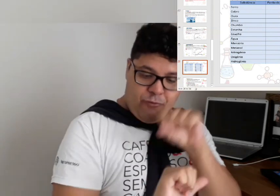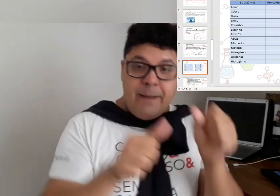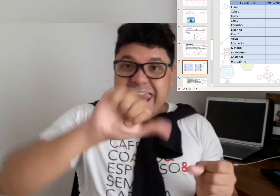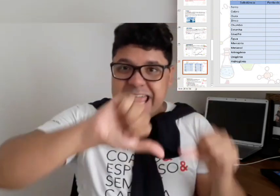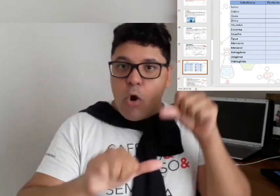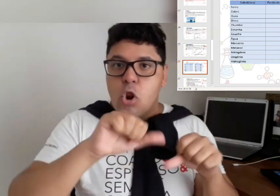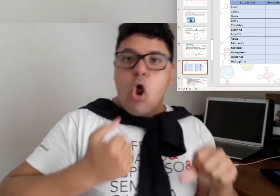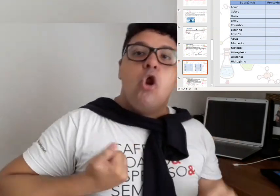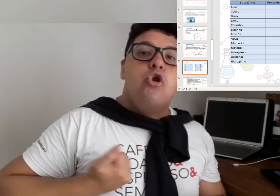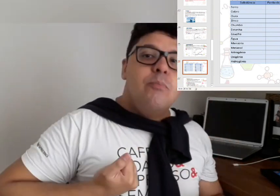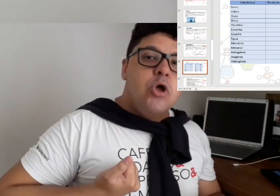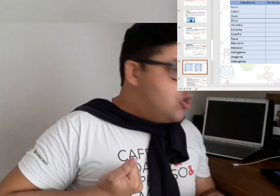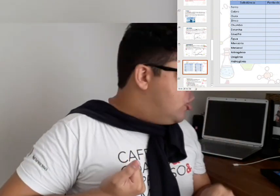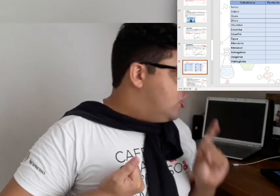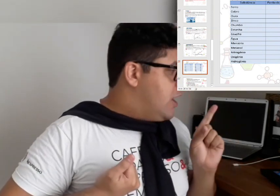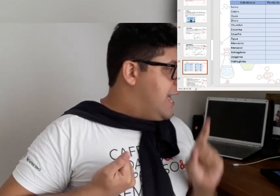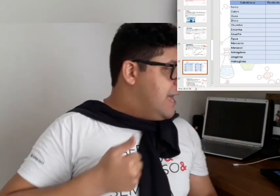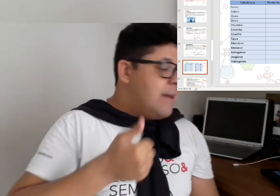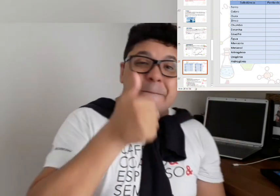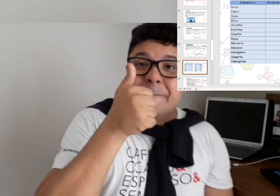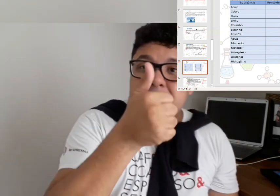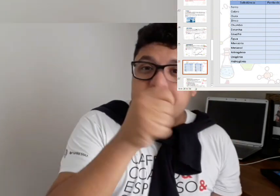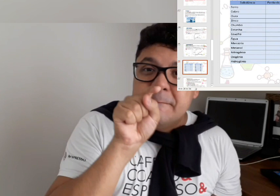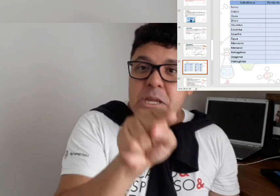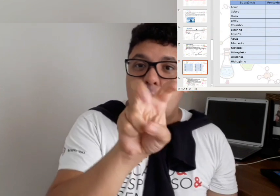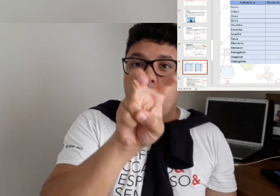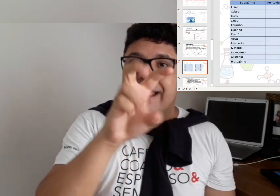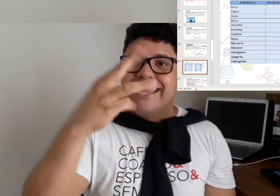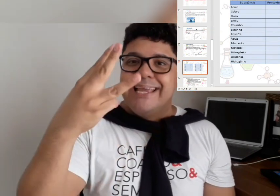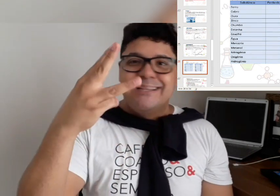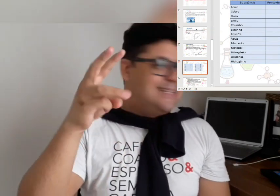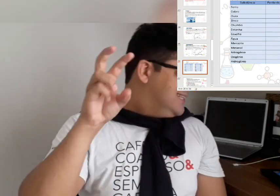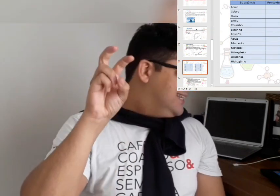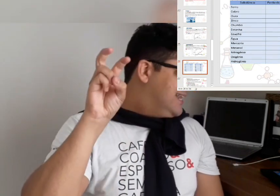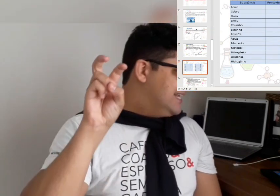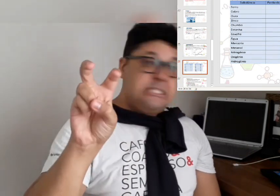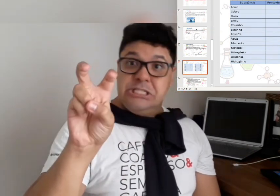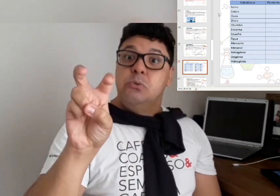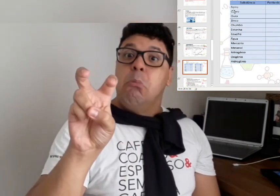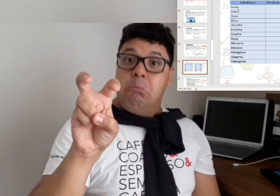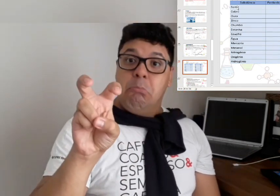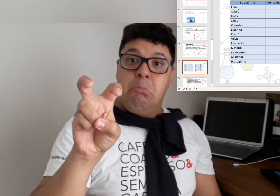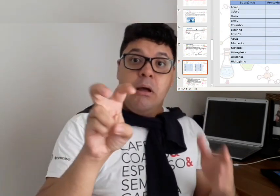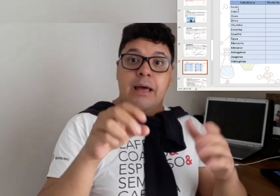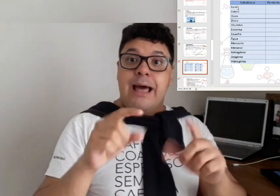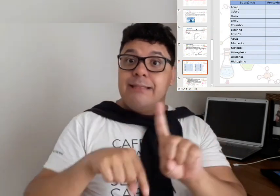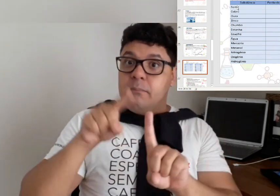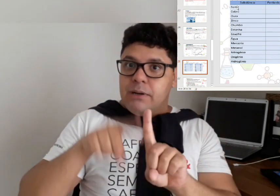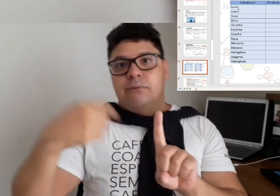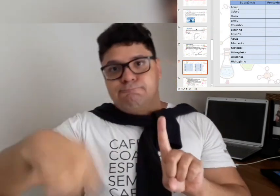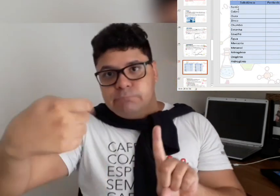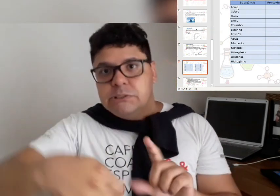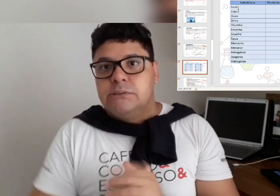ebulição de 2800 graus. Vamos decifrar, vamos interpretar isso. O que significa? A